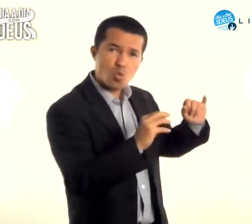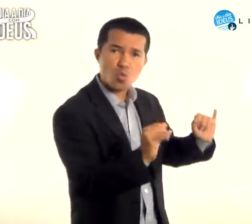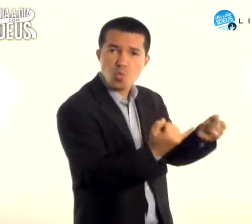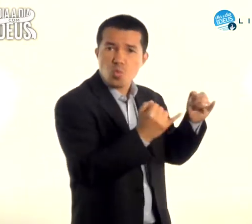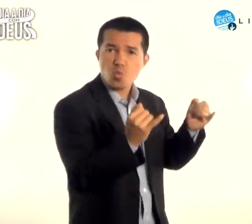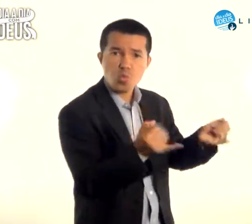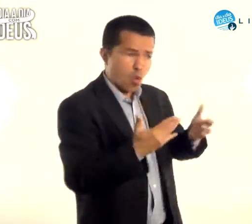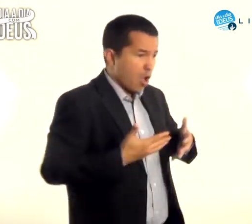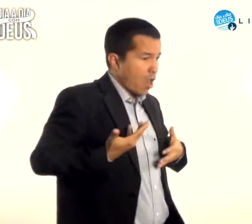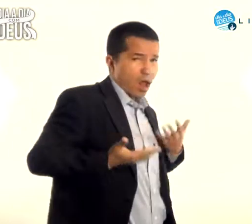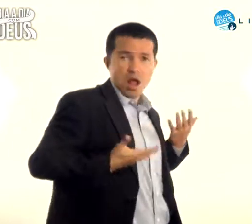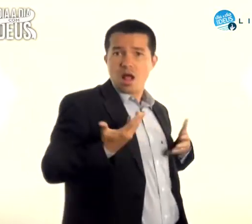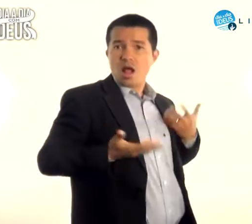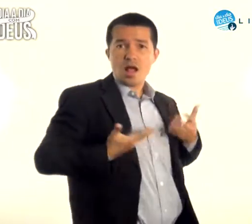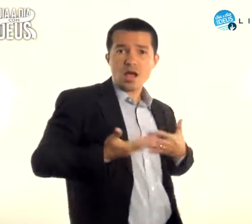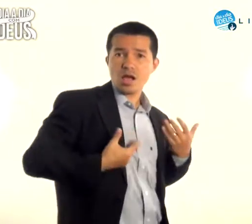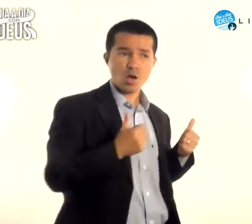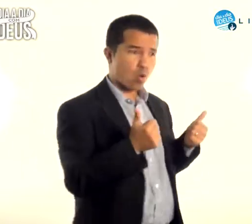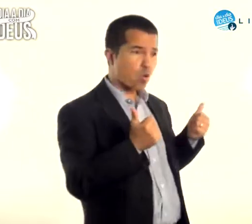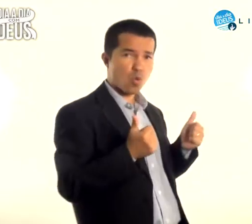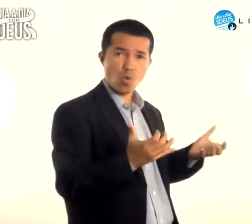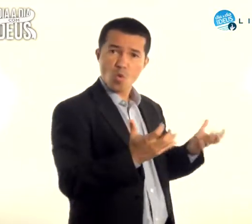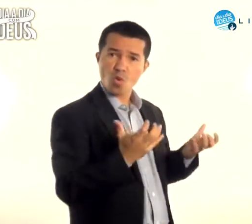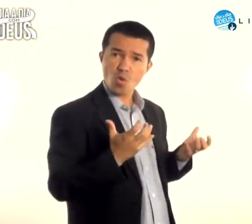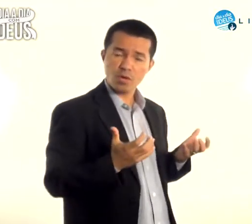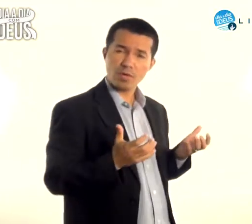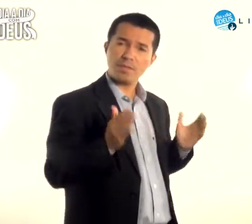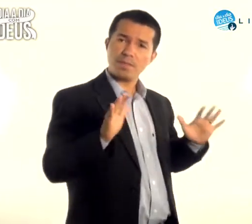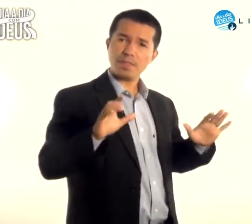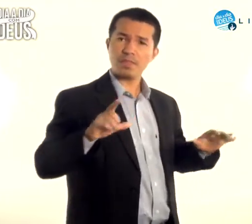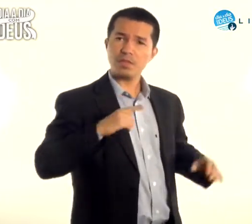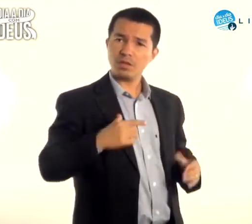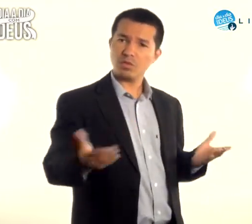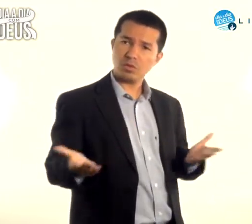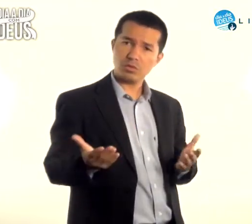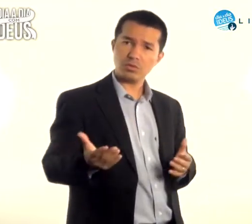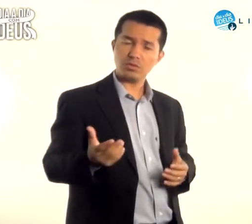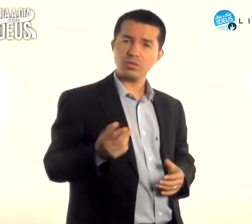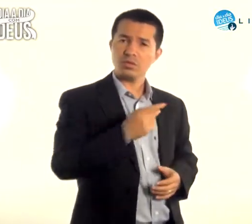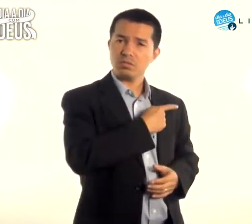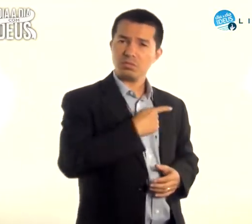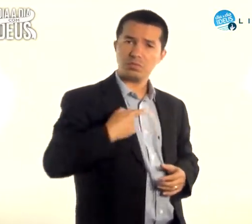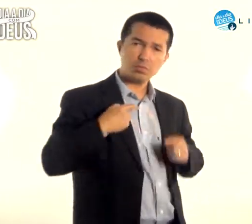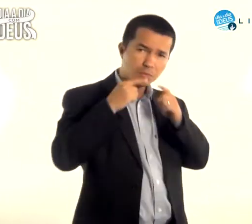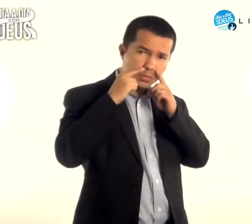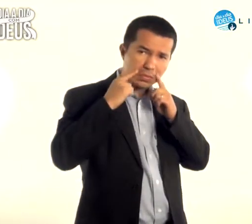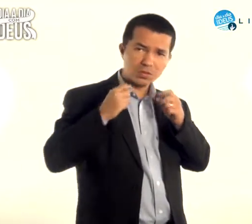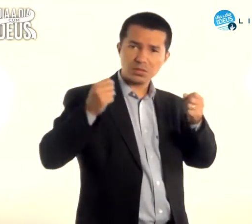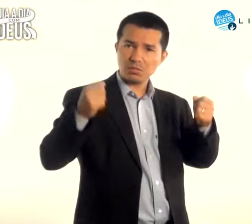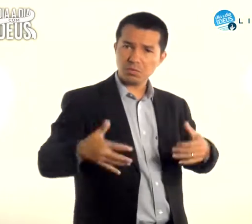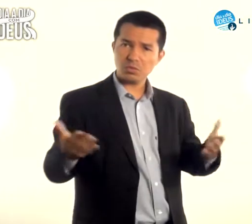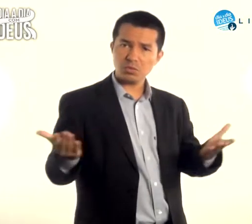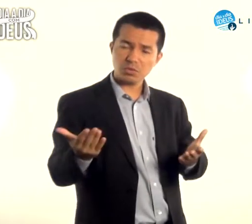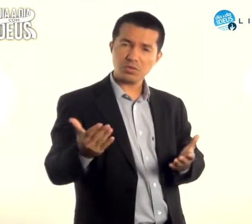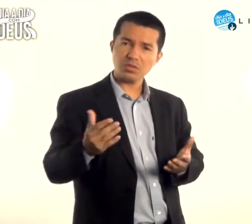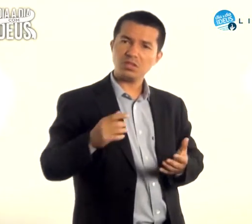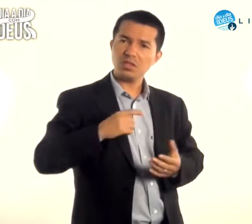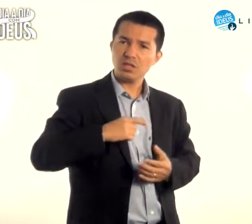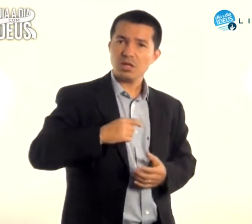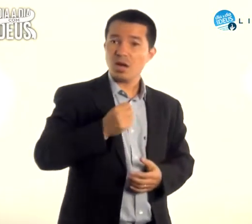é importante. E o pastor Adonira estava falando para a gente hoje de manhã: pessoas gastam 3, 4, 5